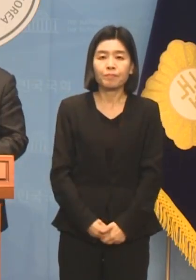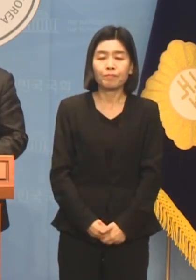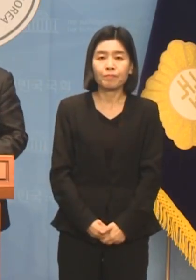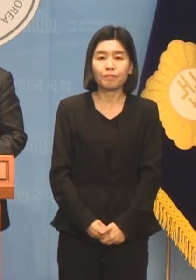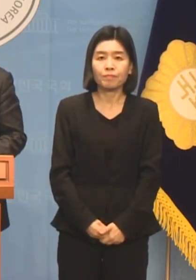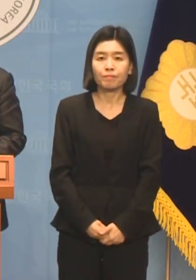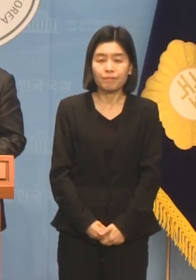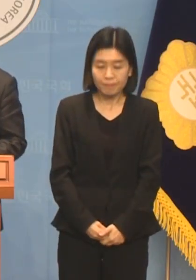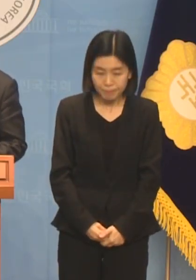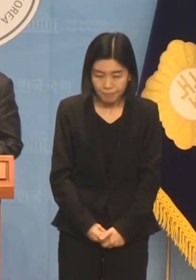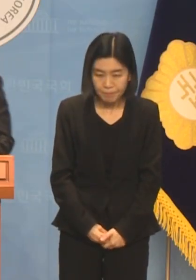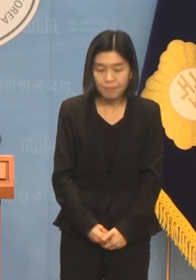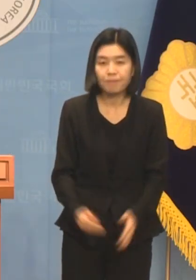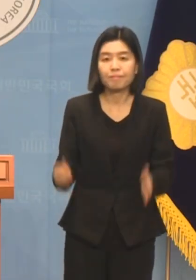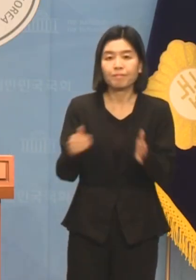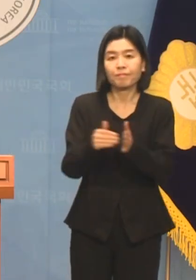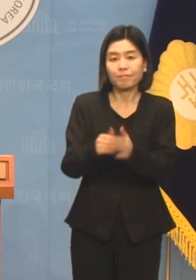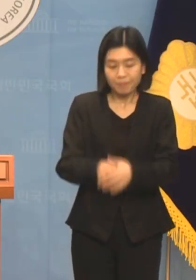네, 마치겠습니다.